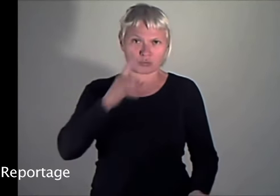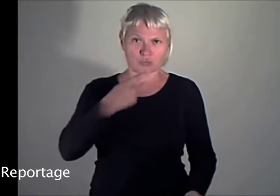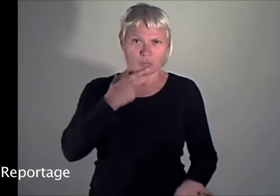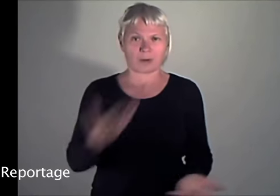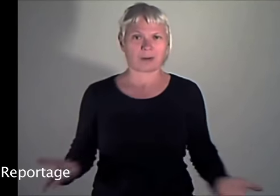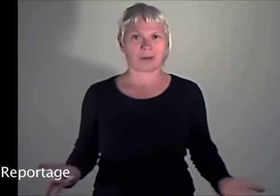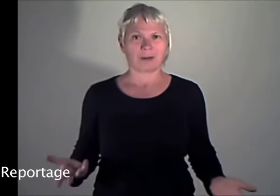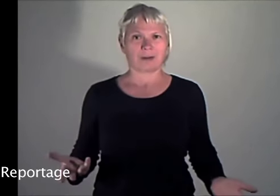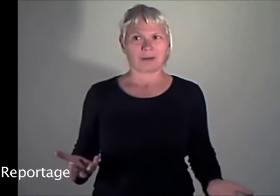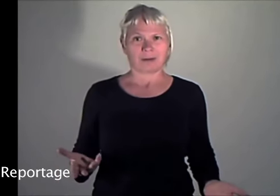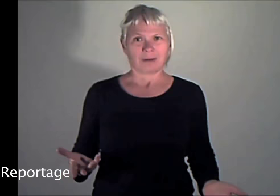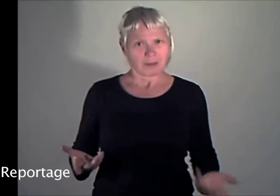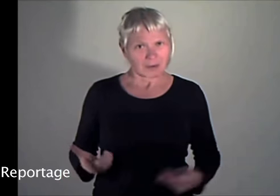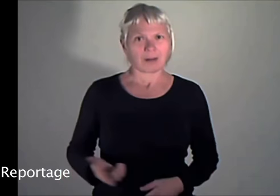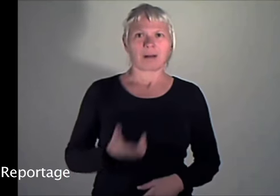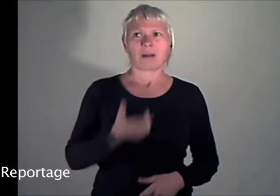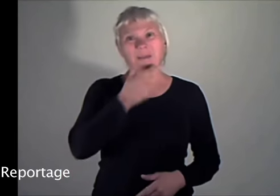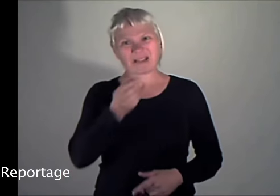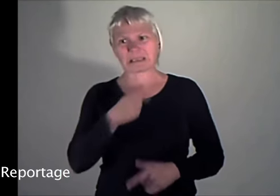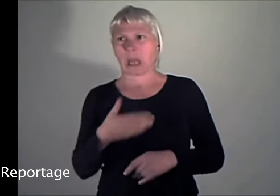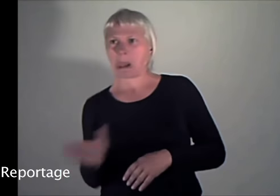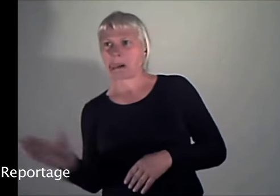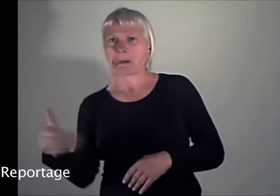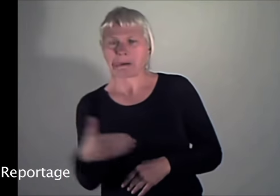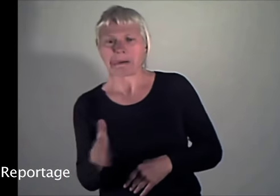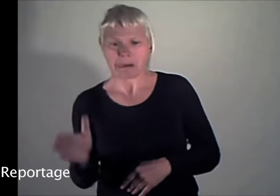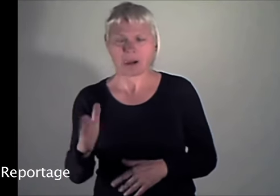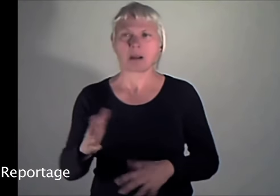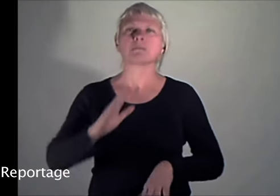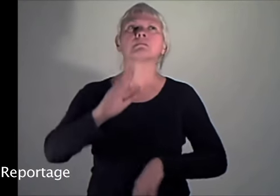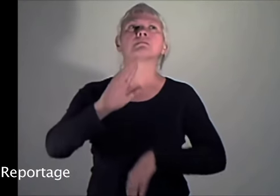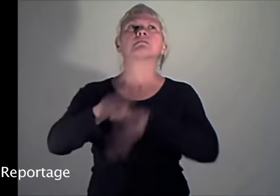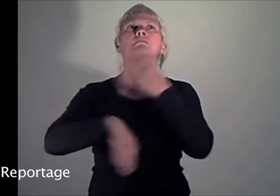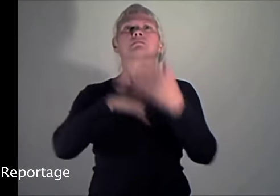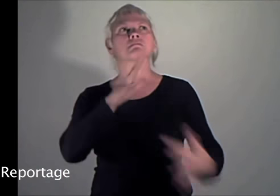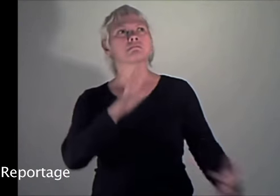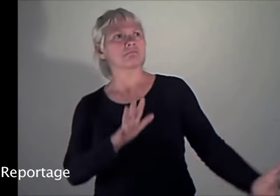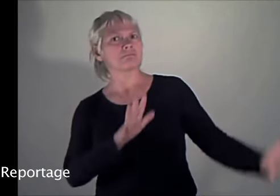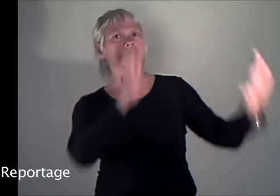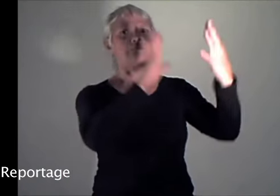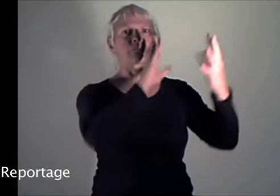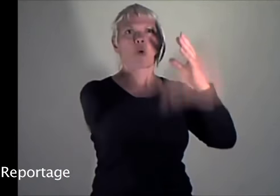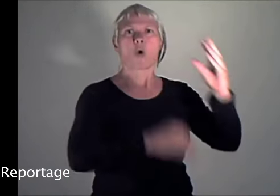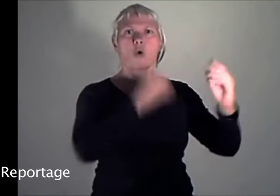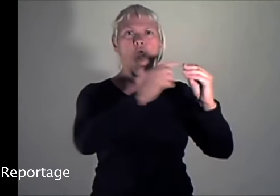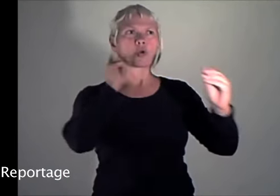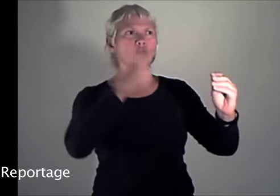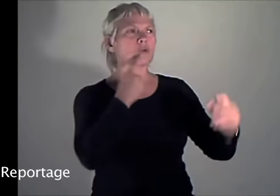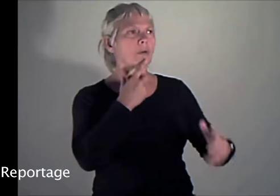on voit des gens qui s'expriment en langue des signes, c'est hyper visuel, ça se voit, c'est clair. Alors que nous, on passe notre temps à se cacher, quoi. Et eux,